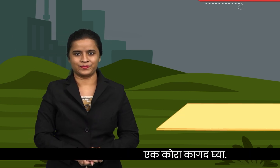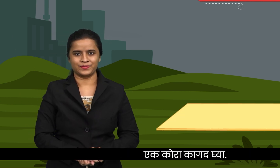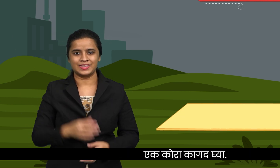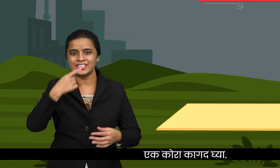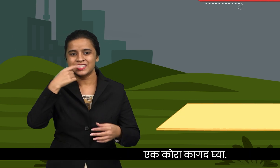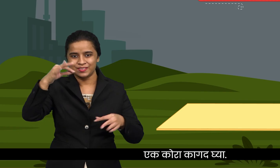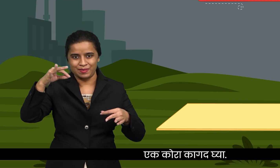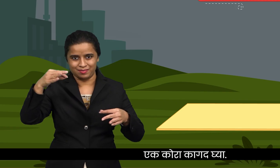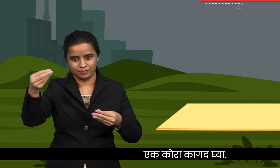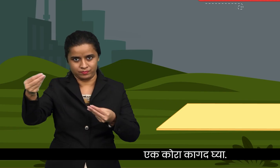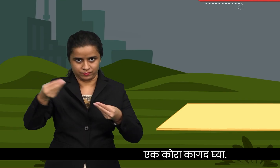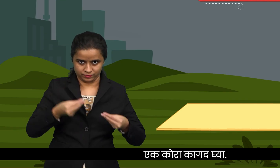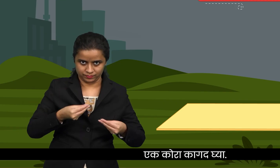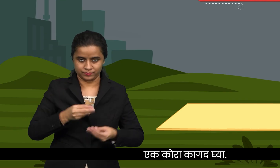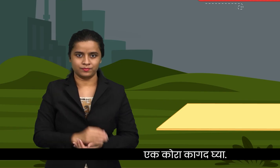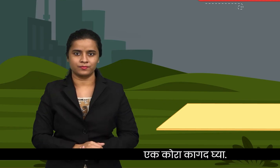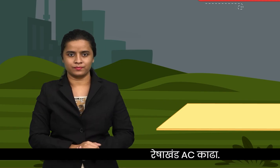एक कोरा कागद घ्या.